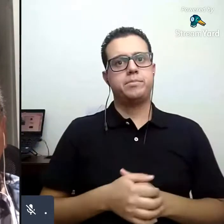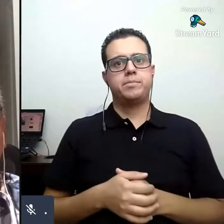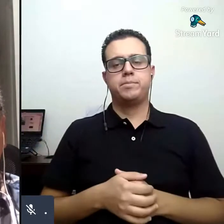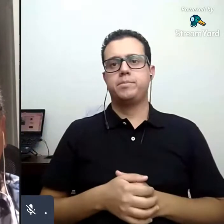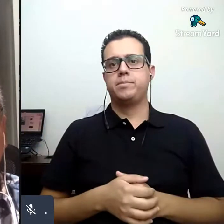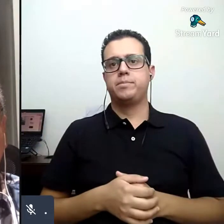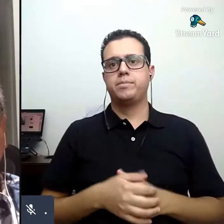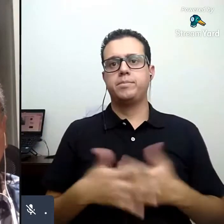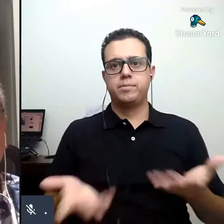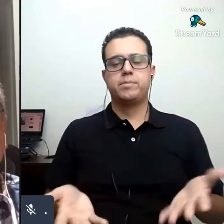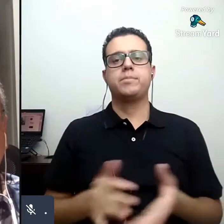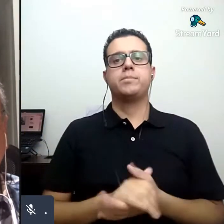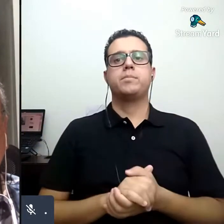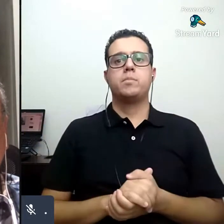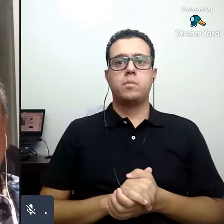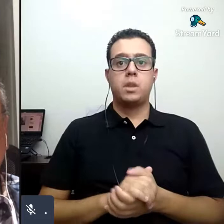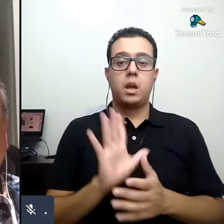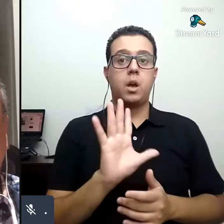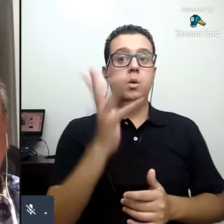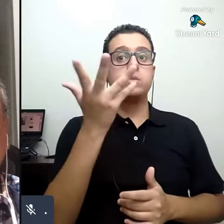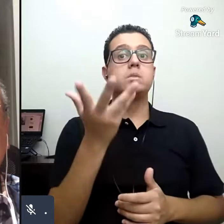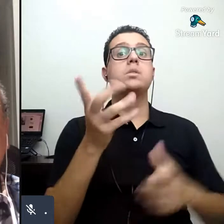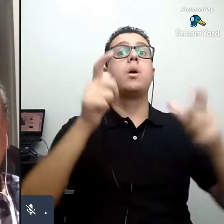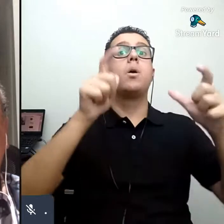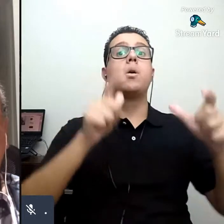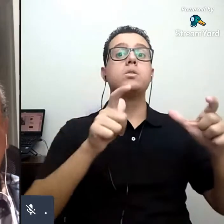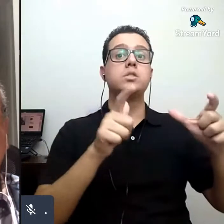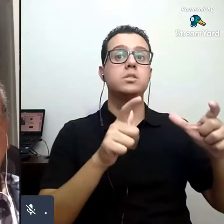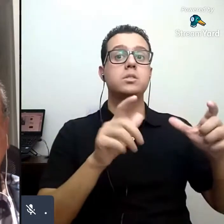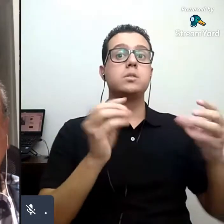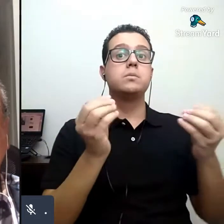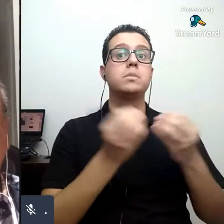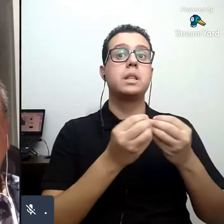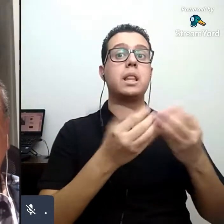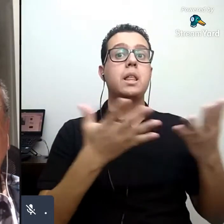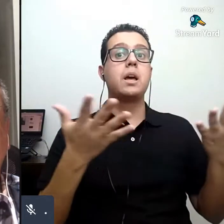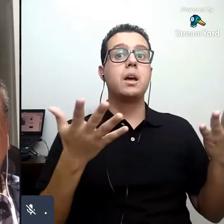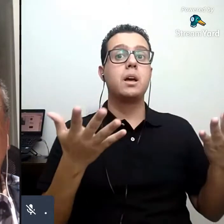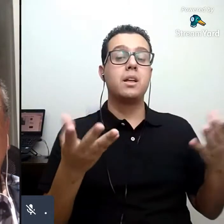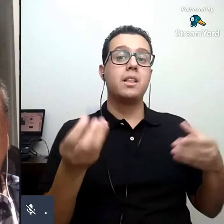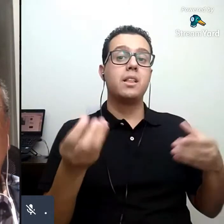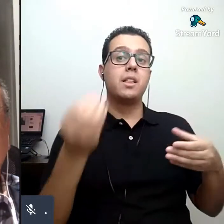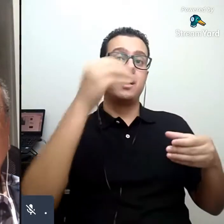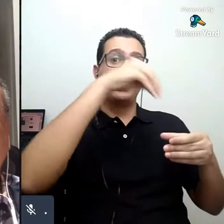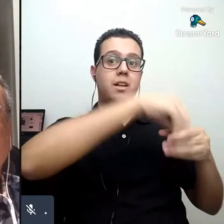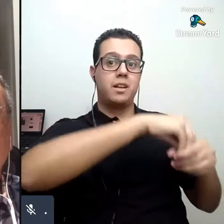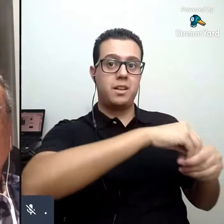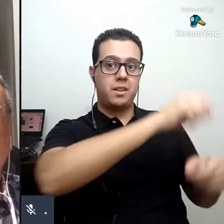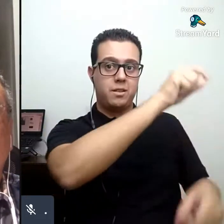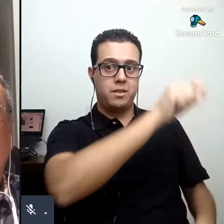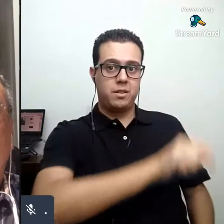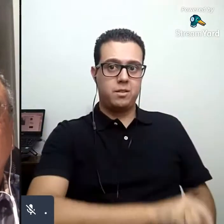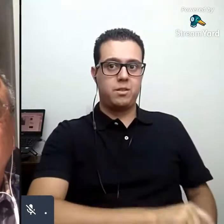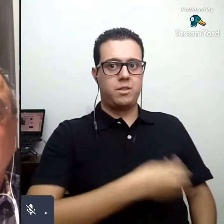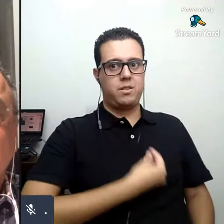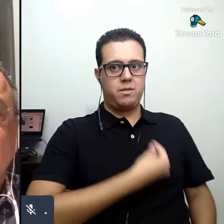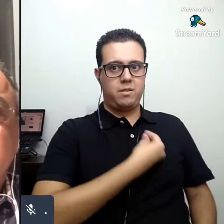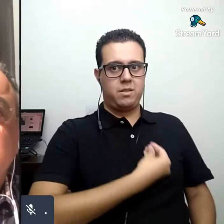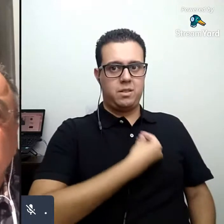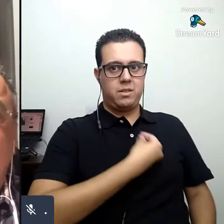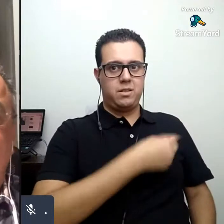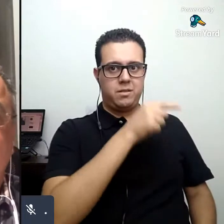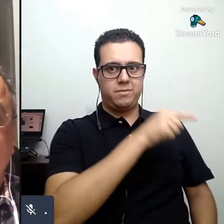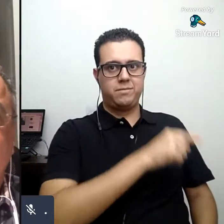vida, no coração do oficial, acontece na vida e no coração da casa